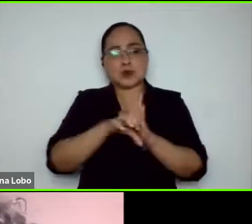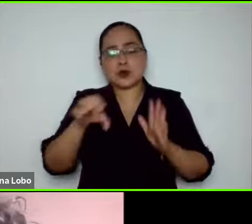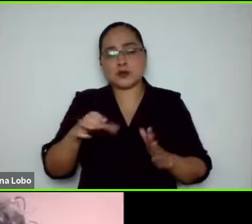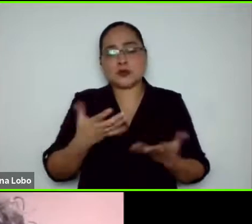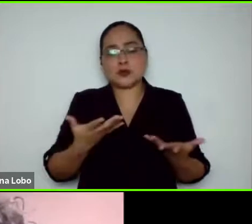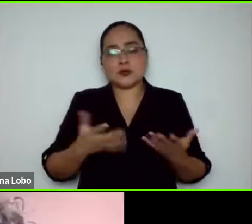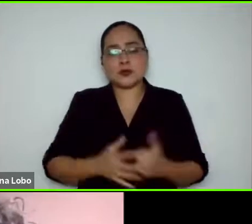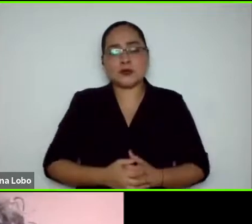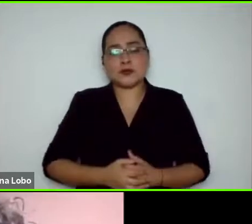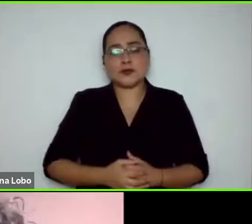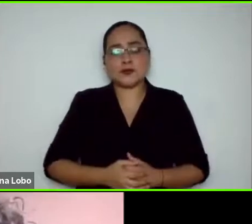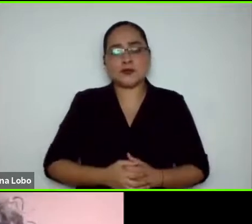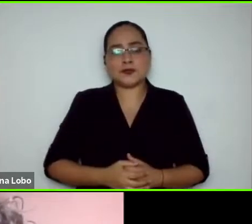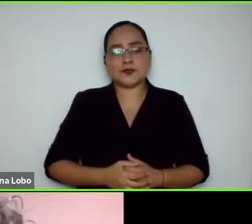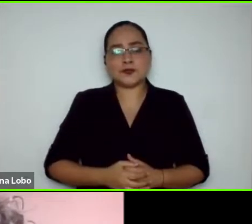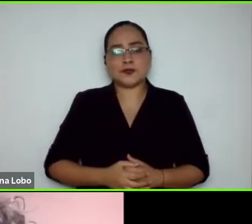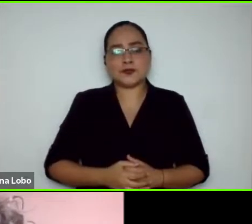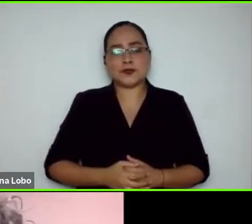ejemplo,